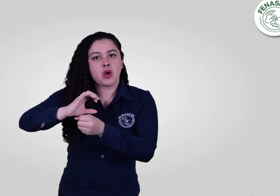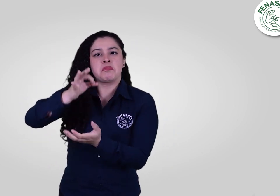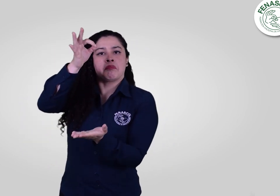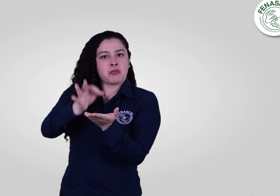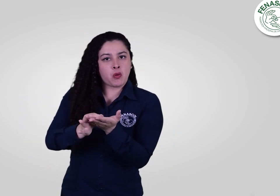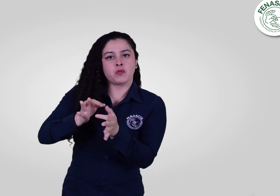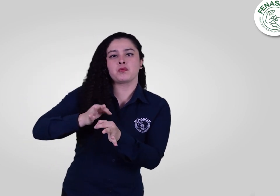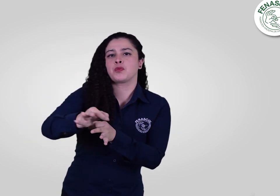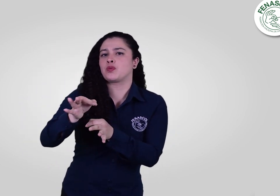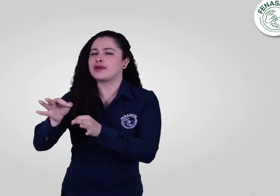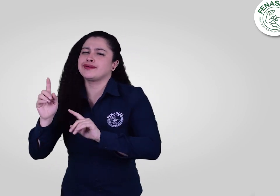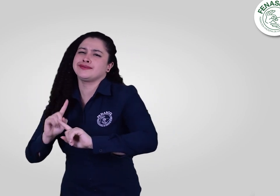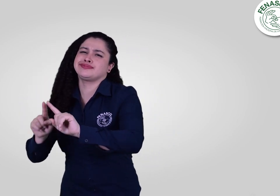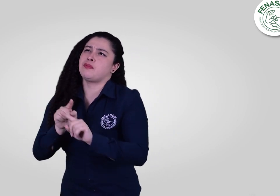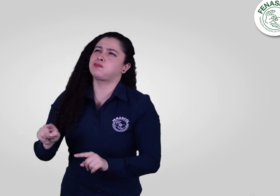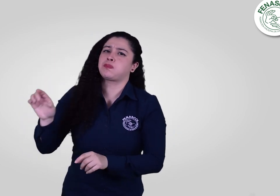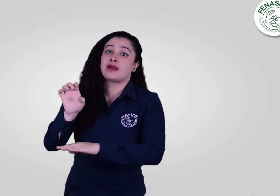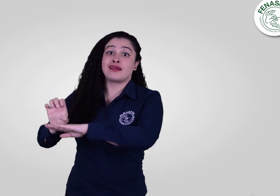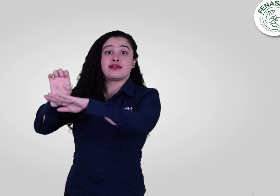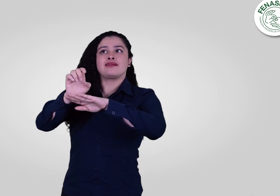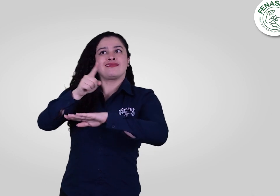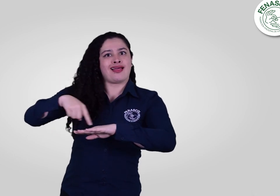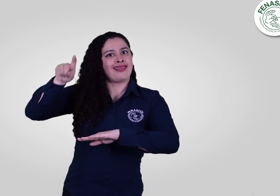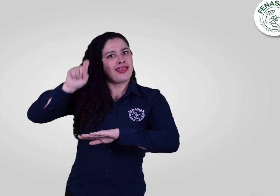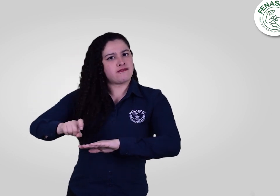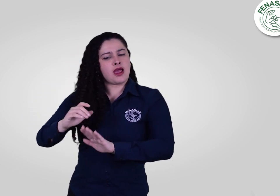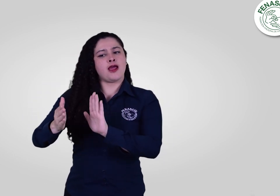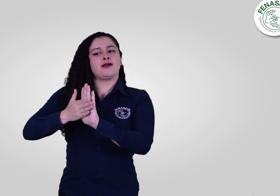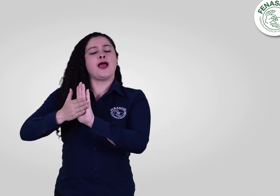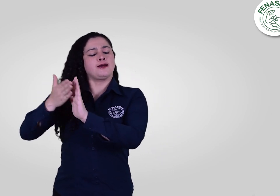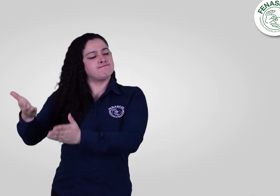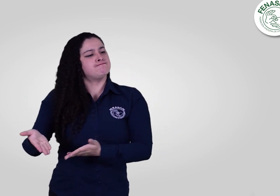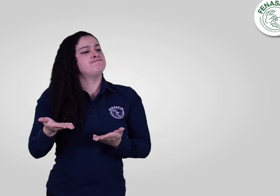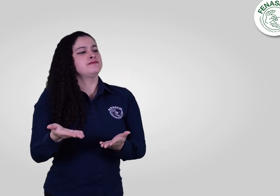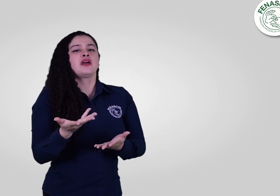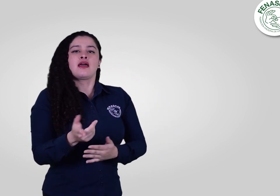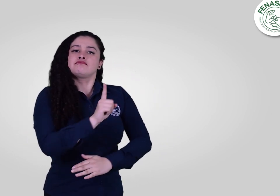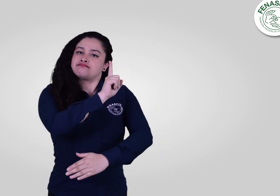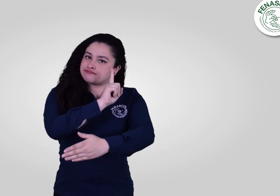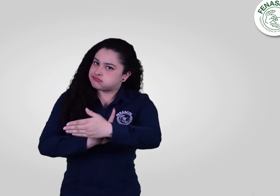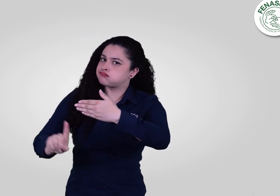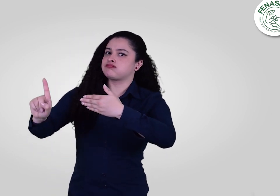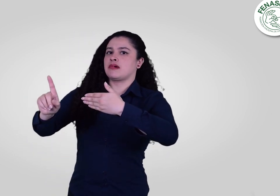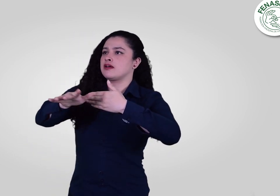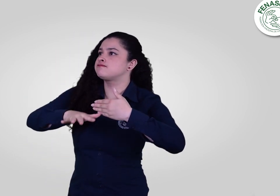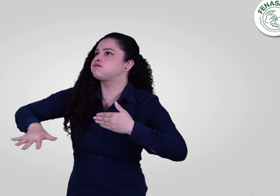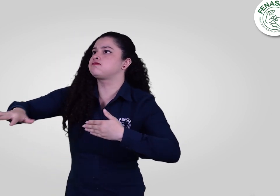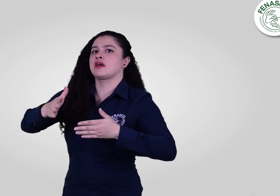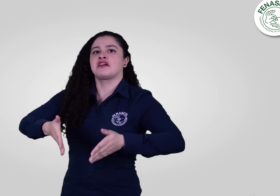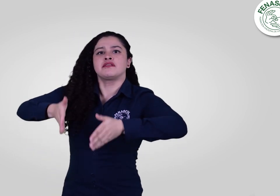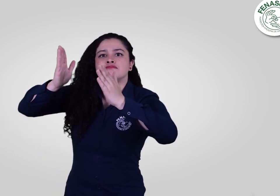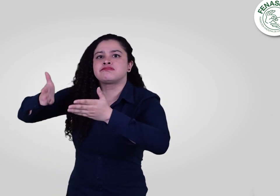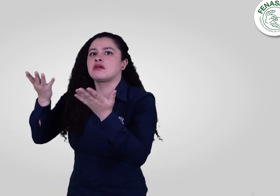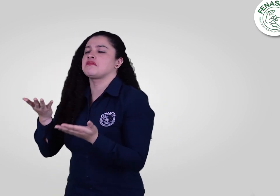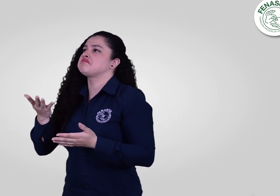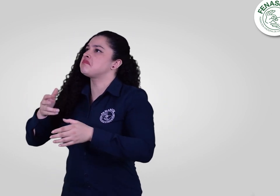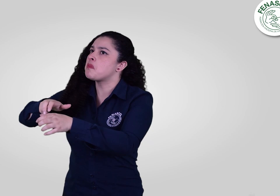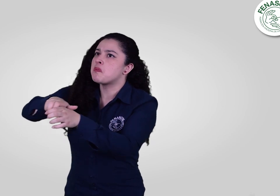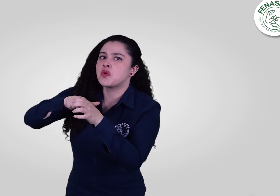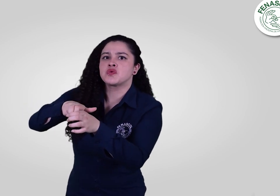local garantizarán el acceso de estas personas en igualdad de condiciones al entorno físico al transporte